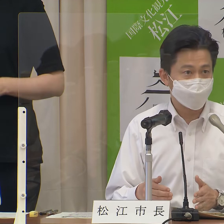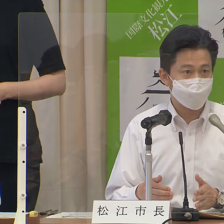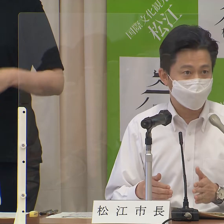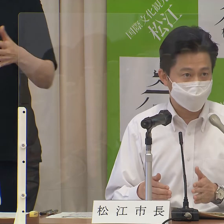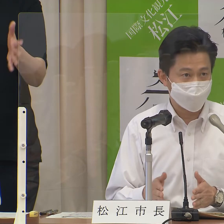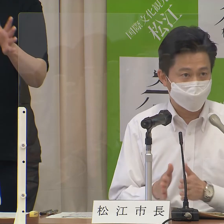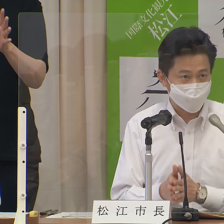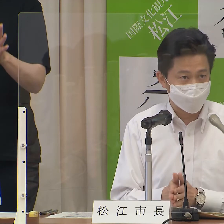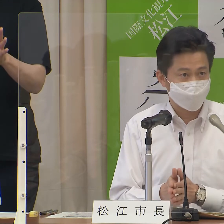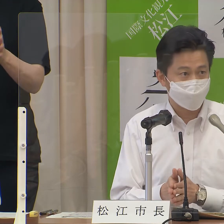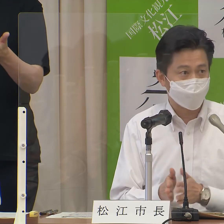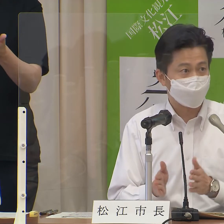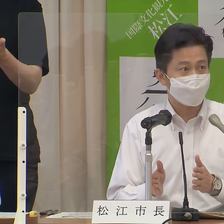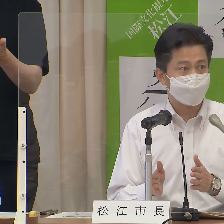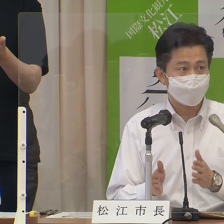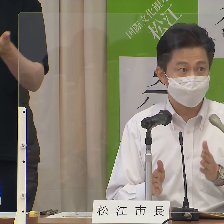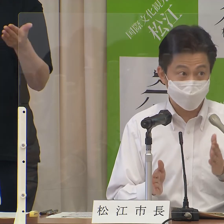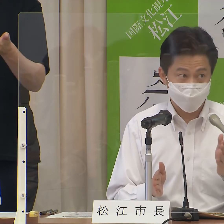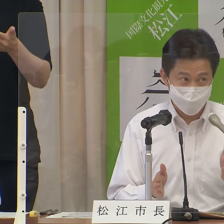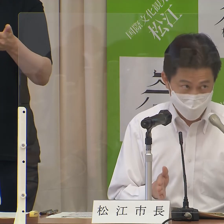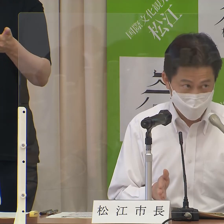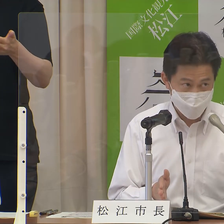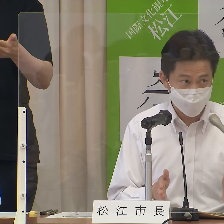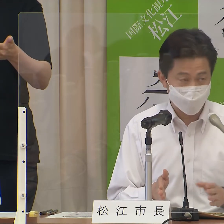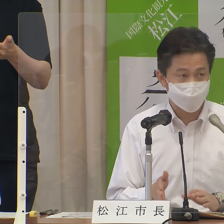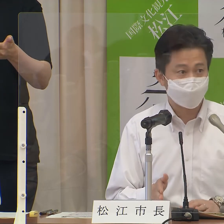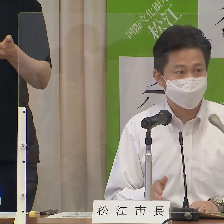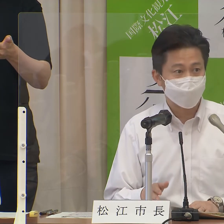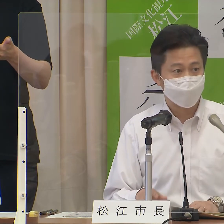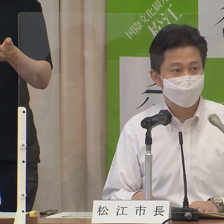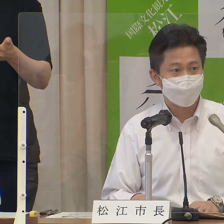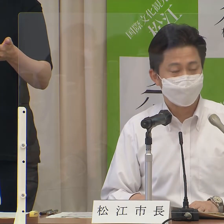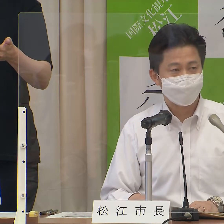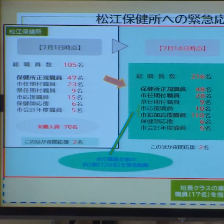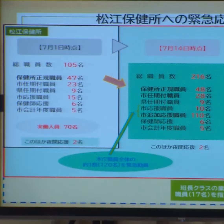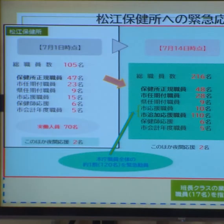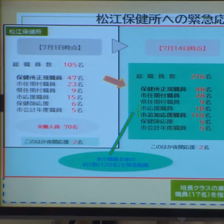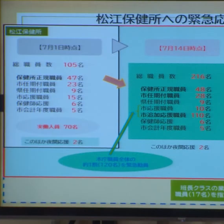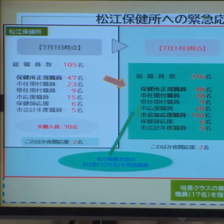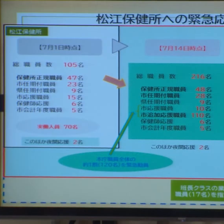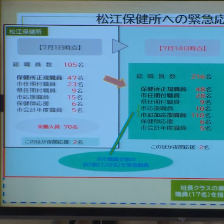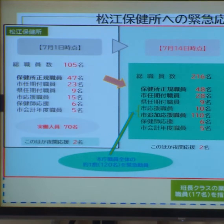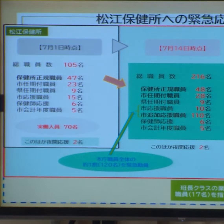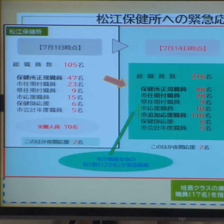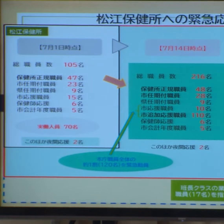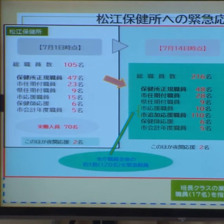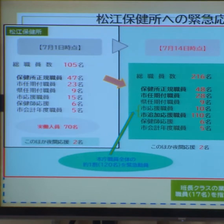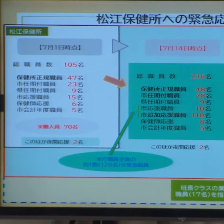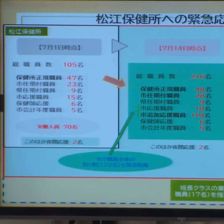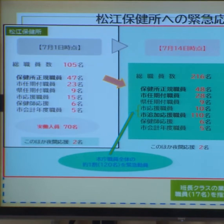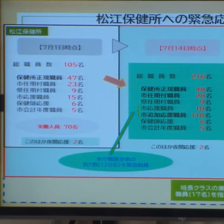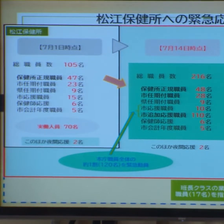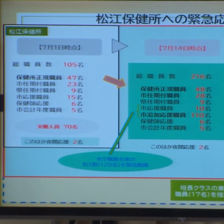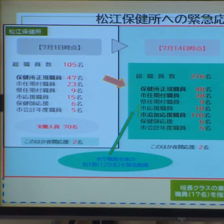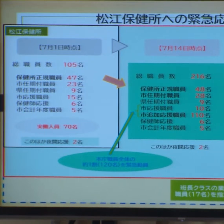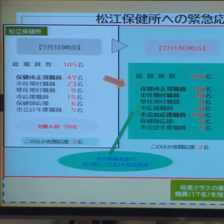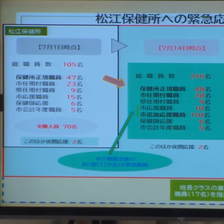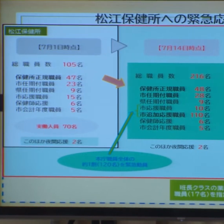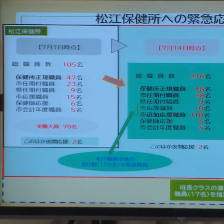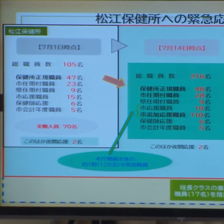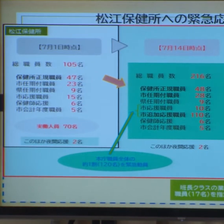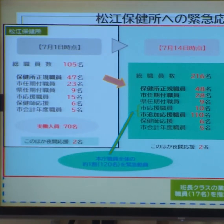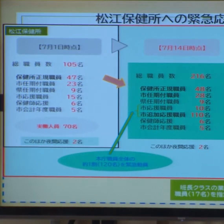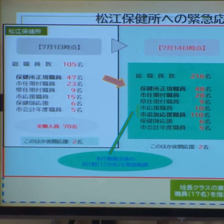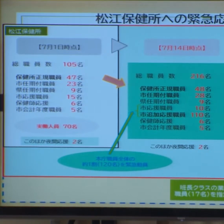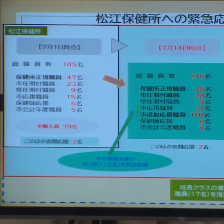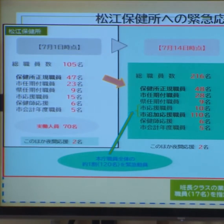体的な割り方については、建国支部長です。 建国支部の松原です。班につ